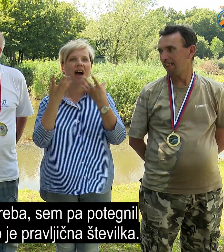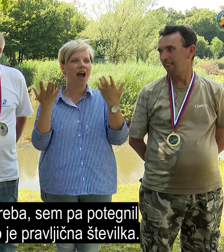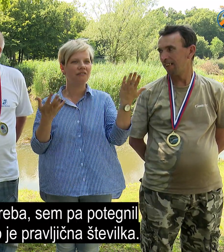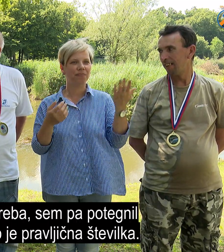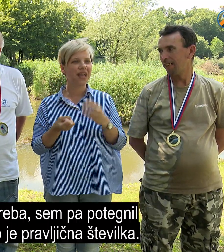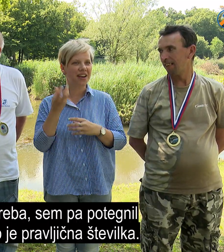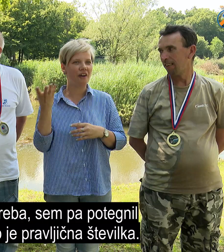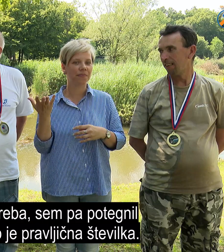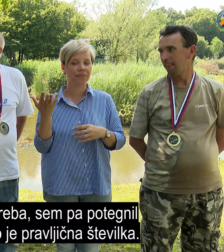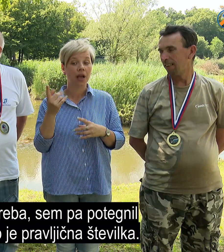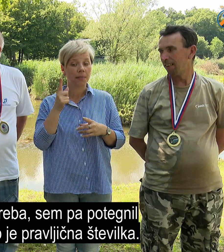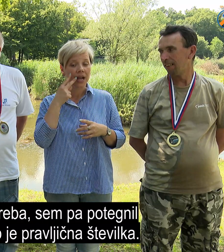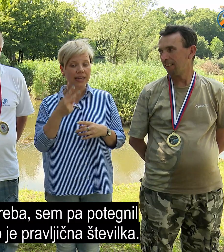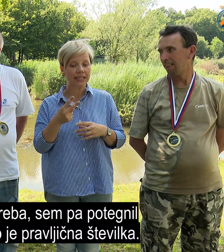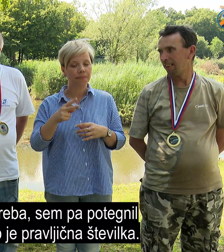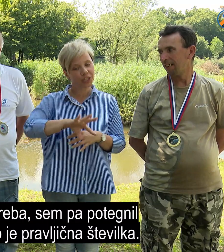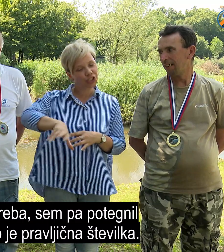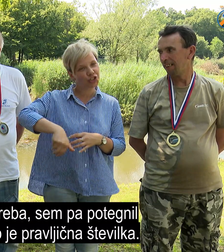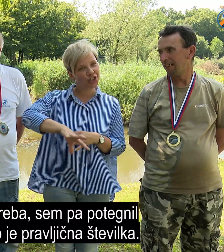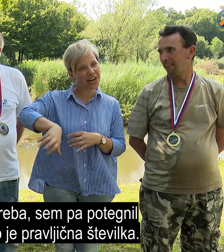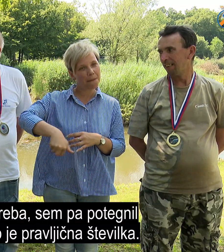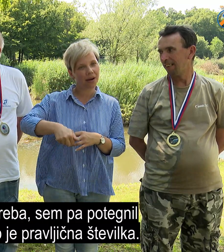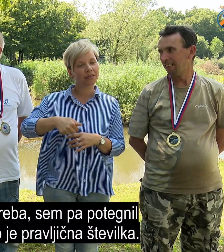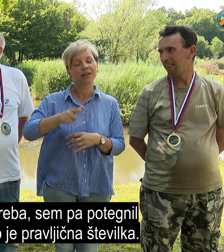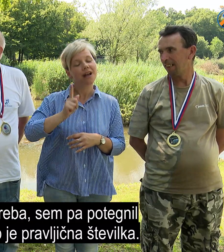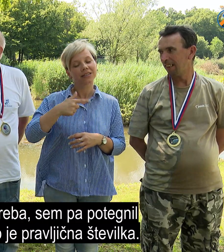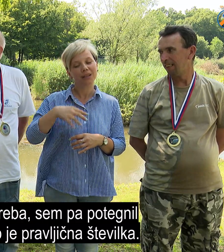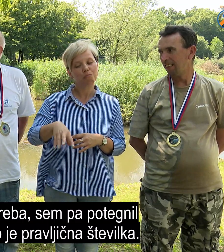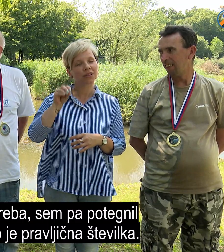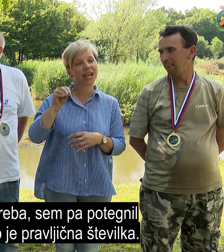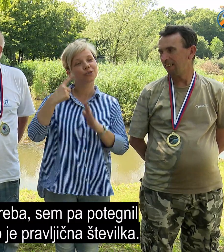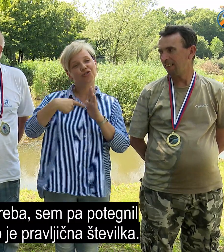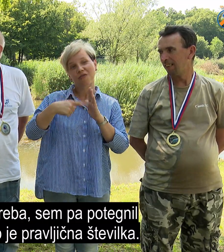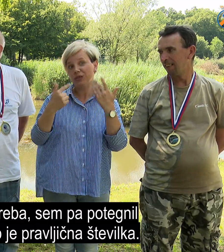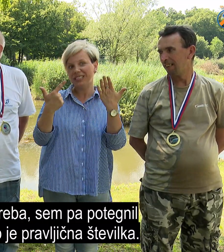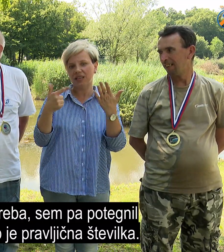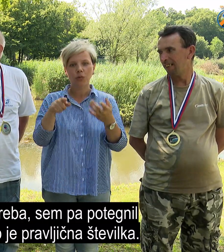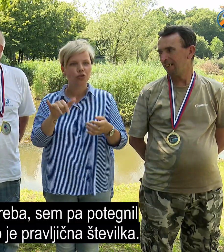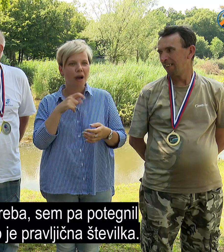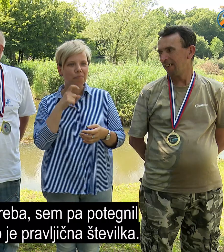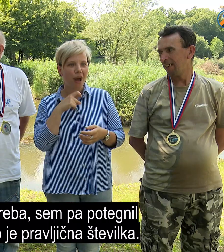Kar se pa tiče žreba, sem pa potegnil številko 7, to je pravlična številka,